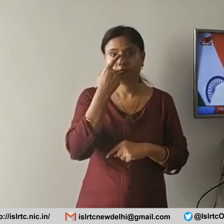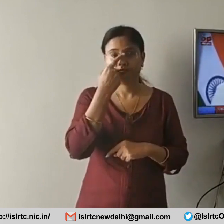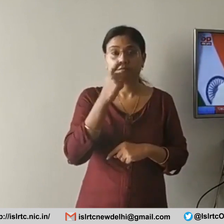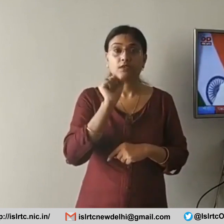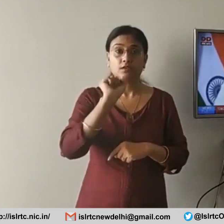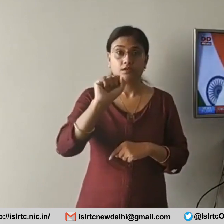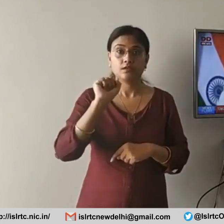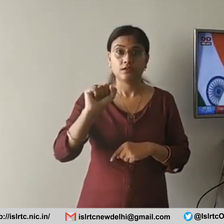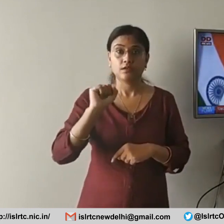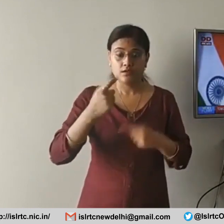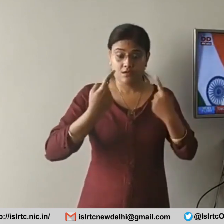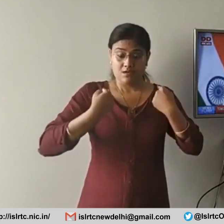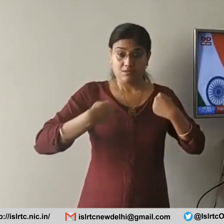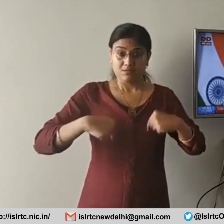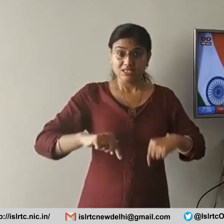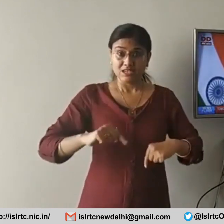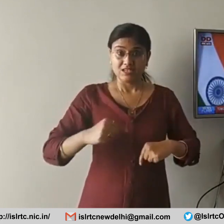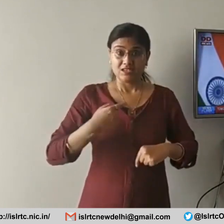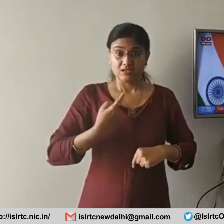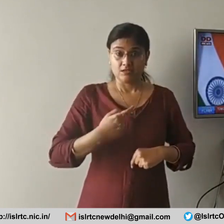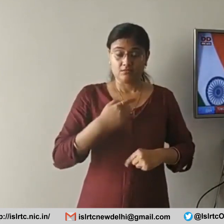अपनी इम्यूनिटी बढ़ाने के लिए